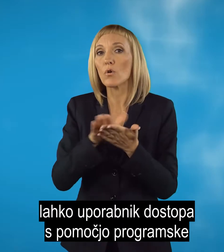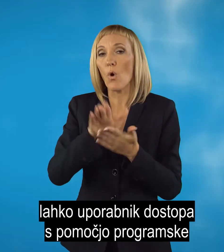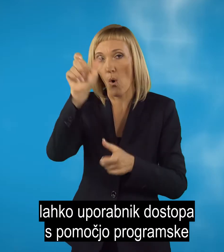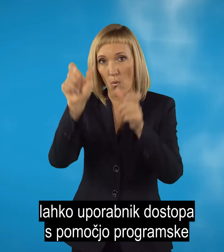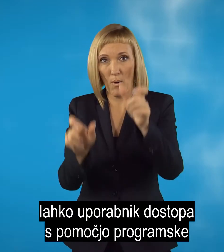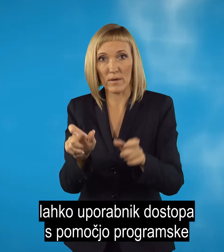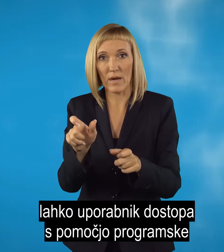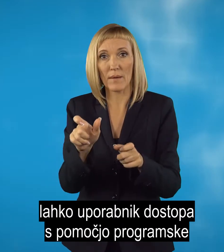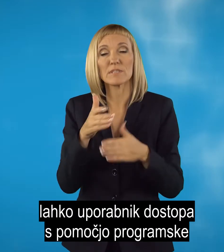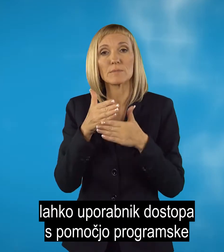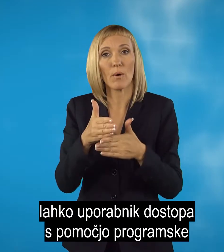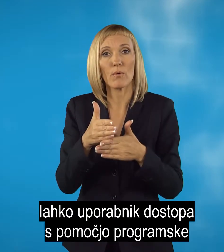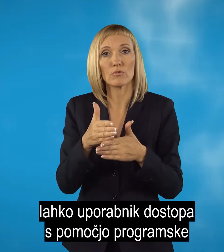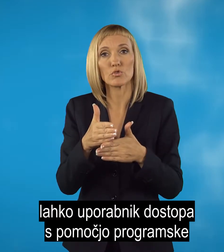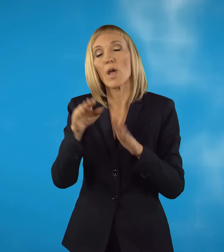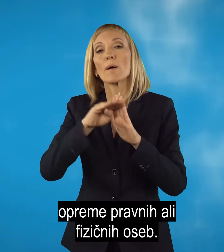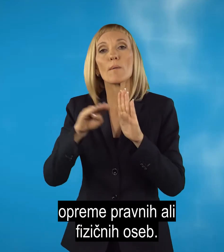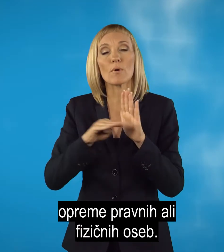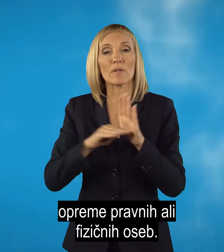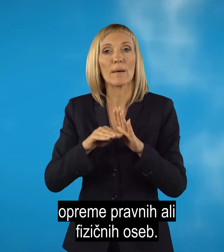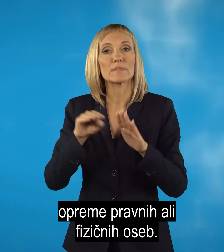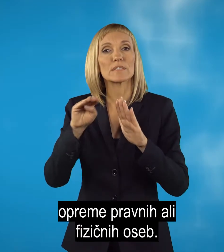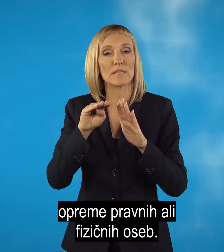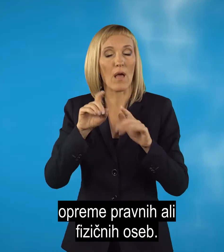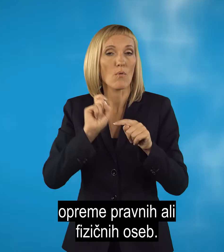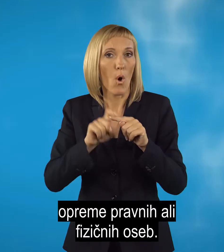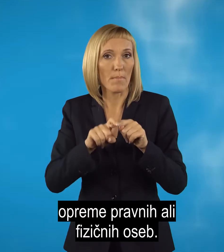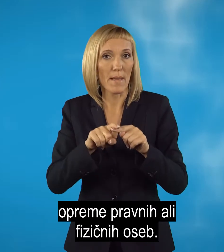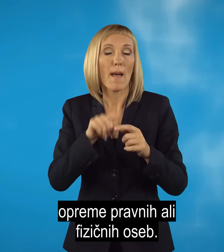uporabnik dostopa s pomočjo programske opreme pravnih ali fizičnih oseb.